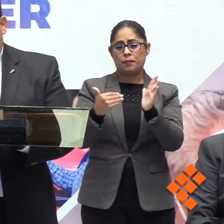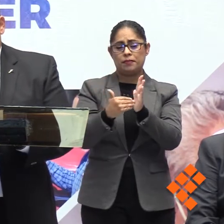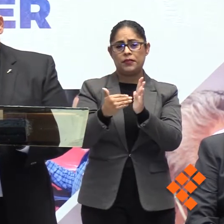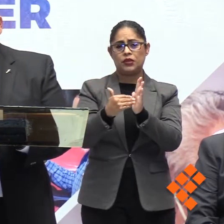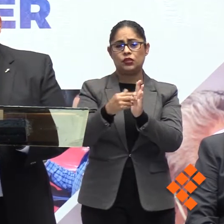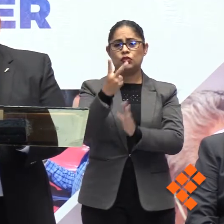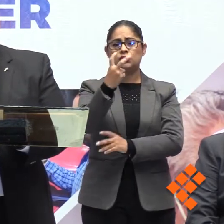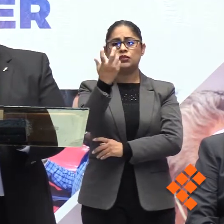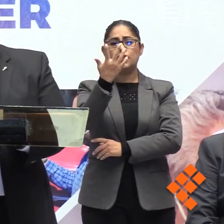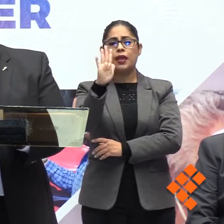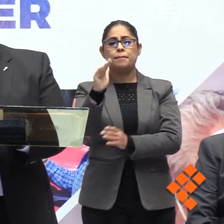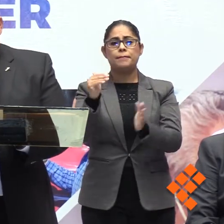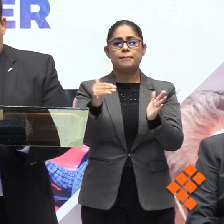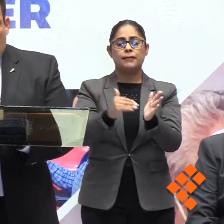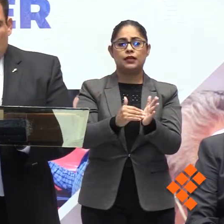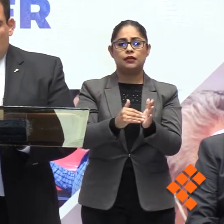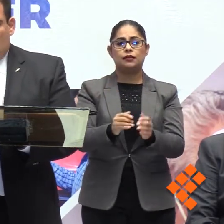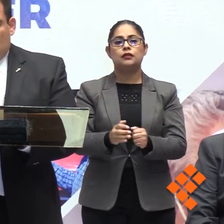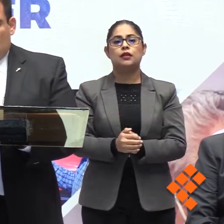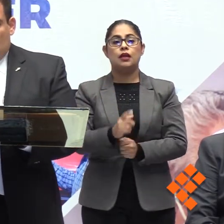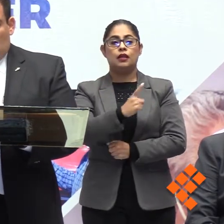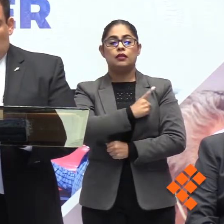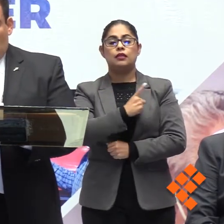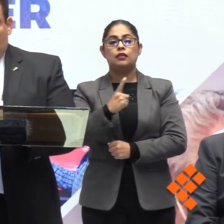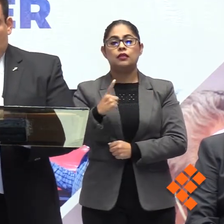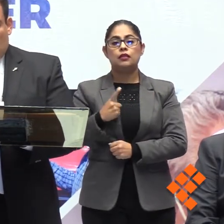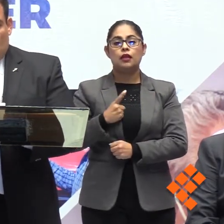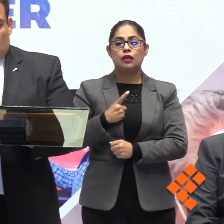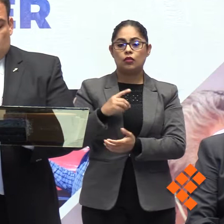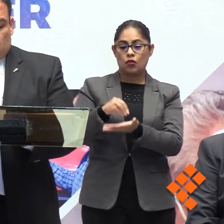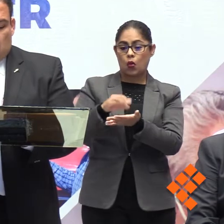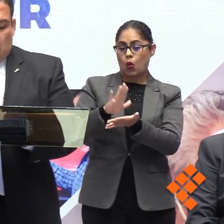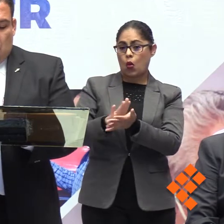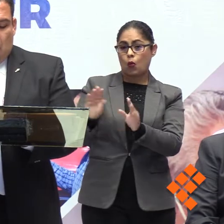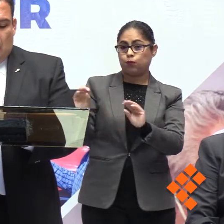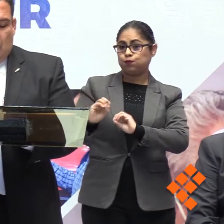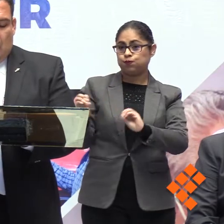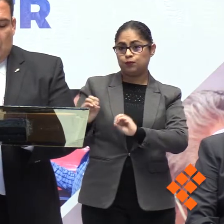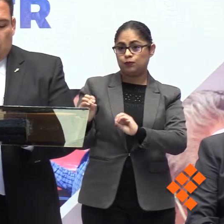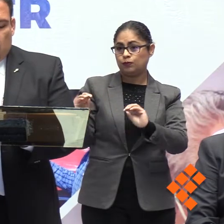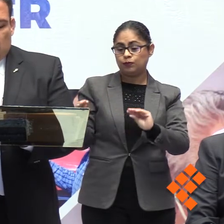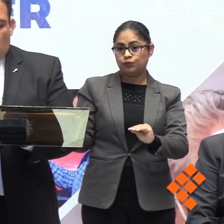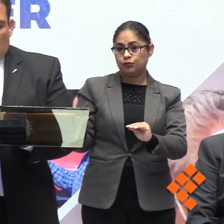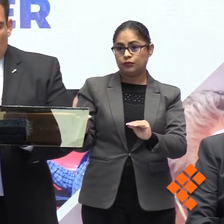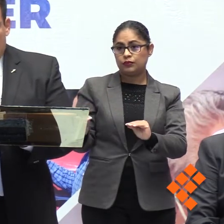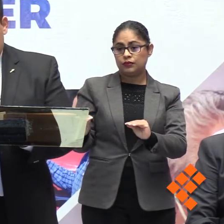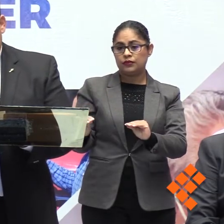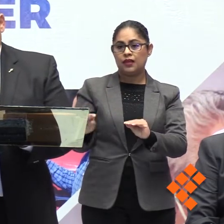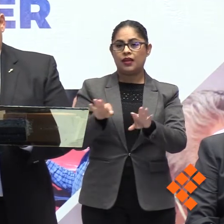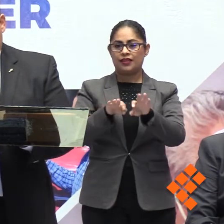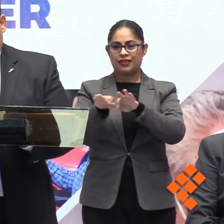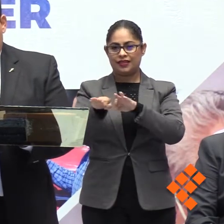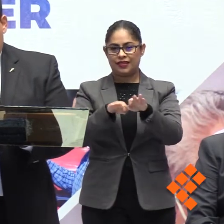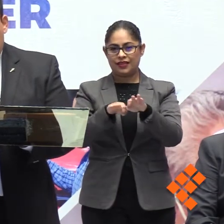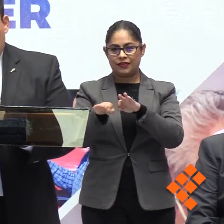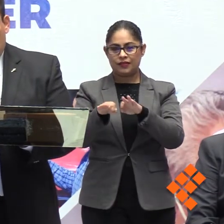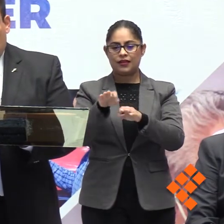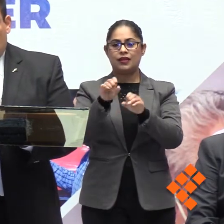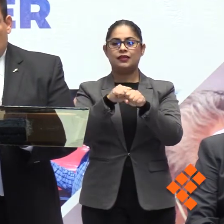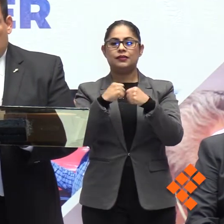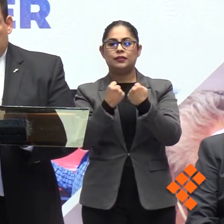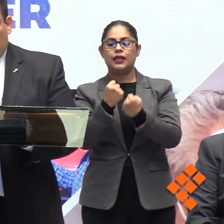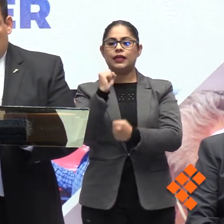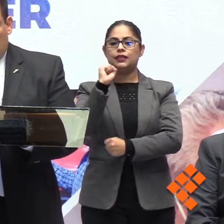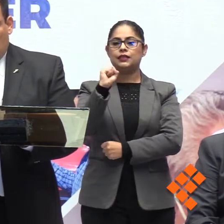8,210,564 pesos, en deuda no registrada, en laudos laborales, IMSS,